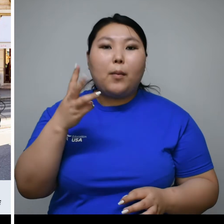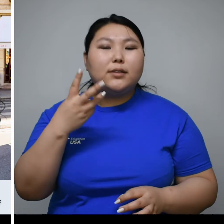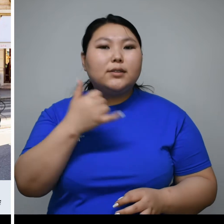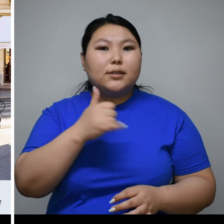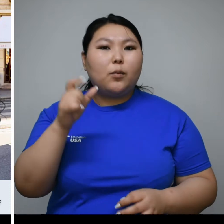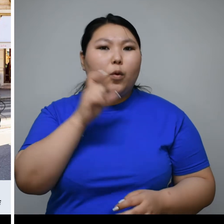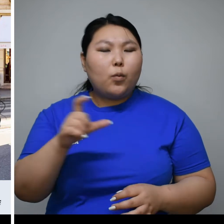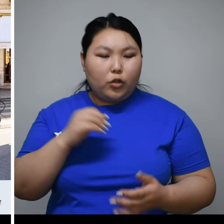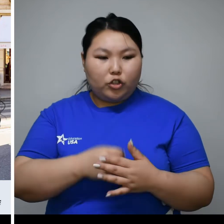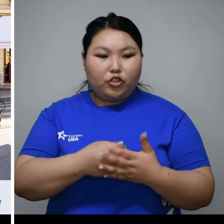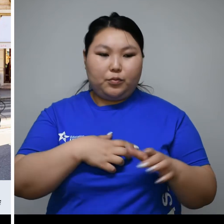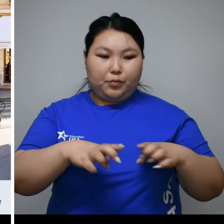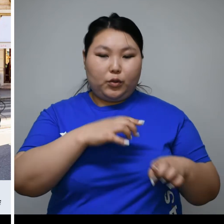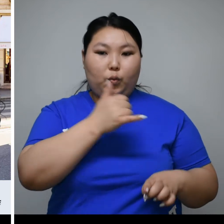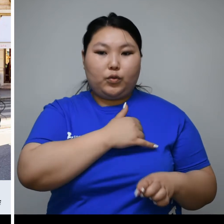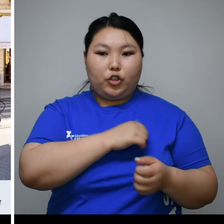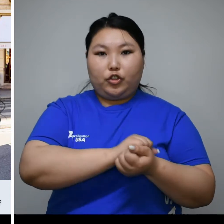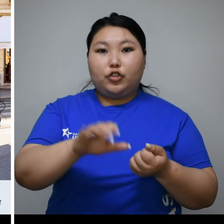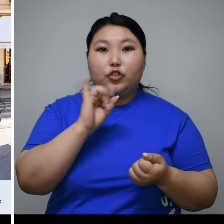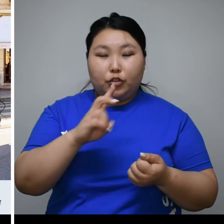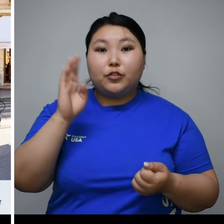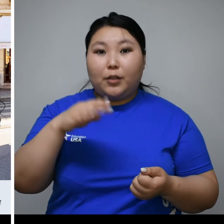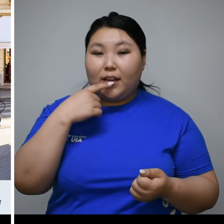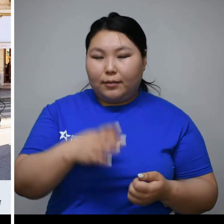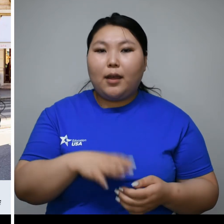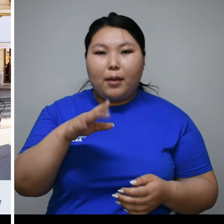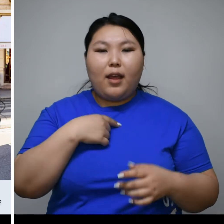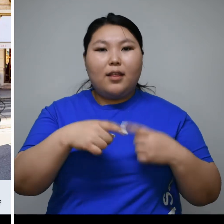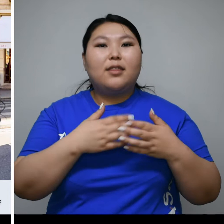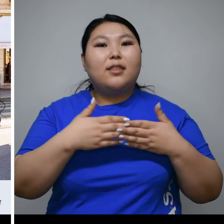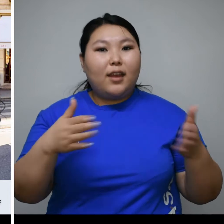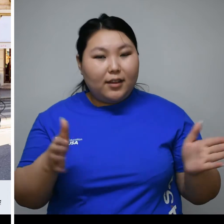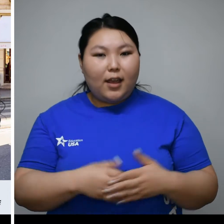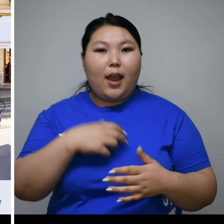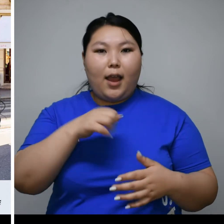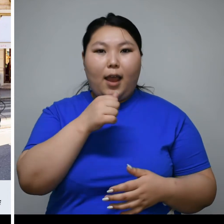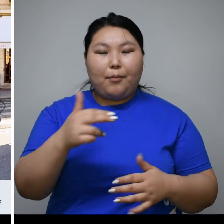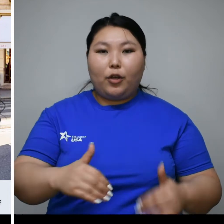магадгүй зарим хүмүүс одоо ингээд чи бизнесийн удирдлагаар төгссөн гэж хэлж байна. Тэгсэн мөртлөө EdTech за